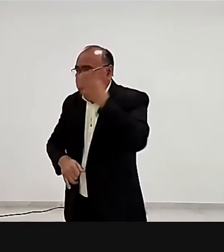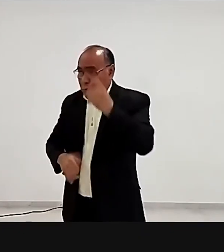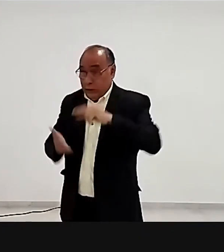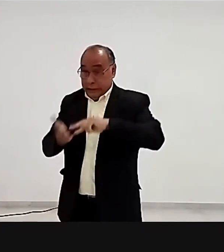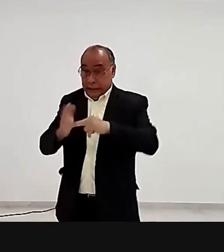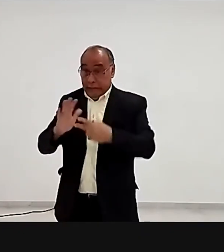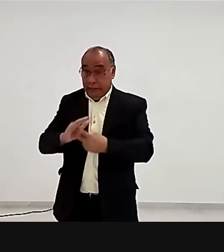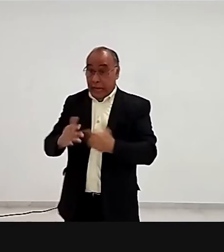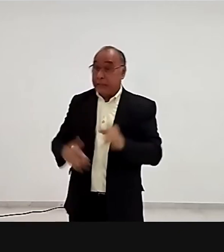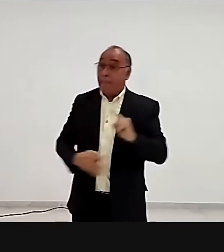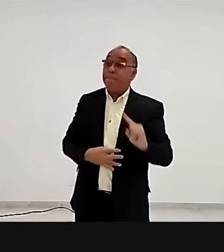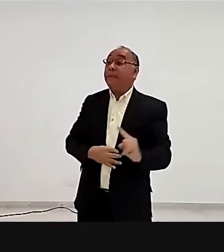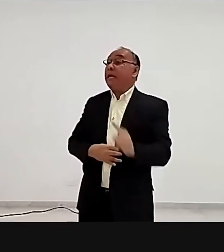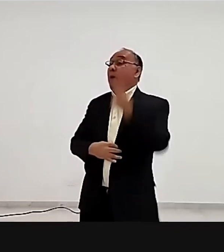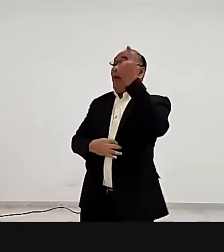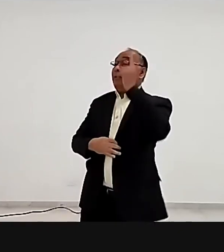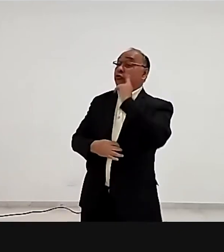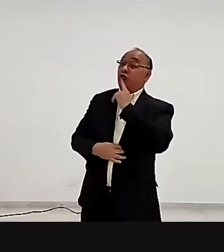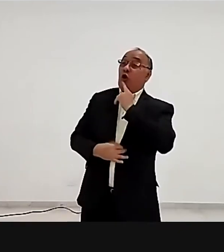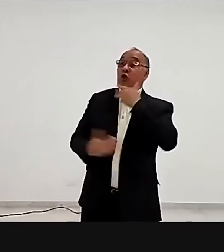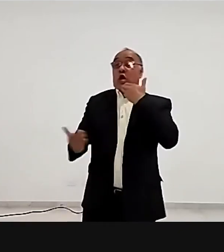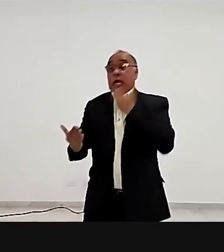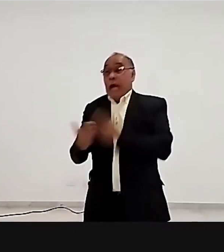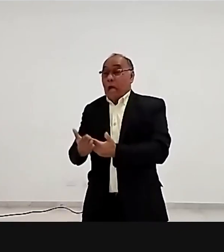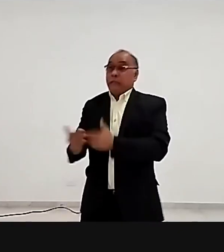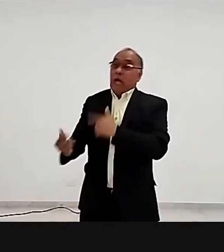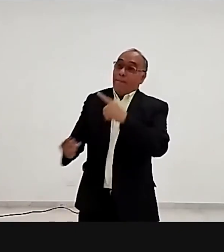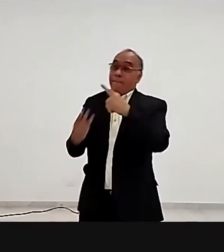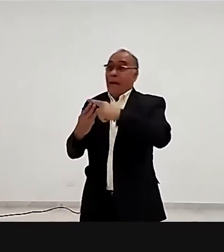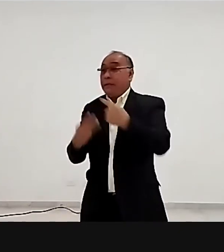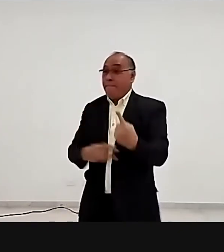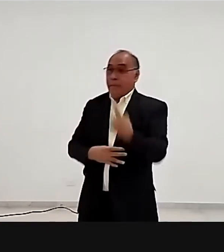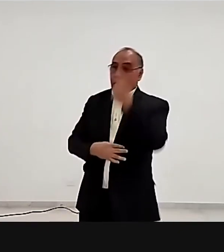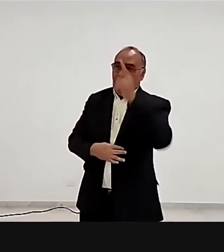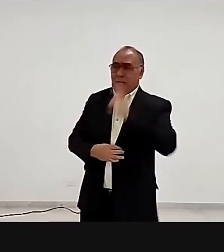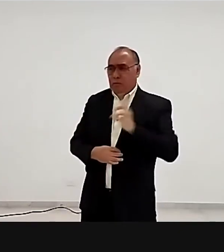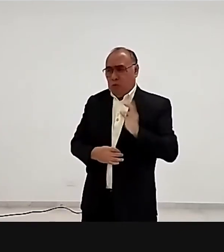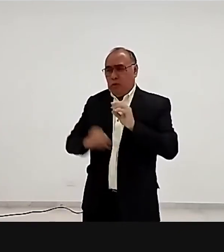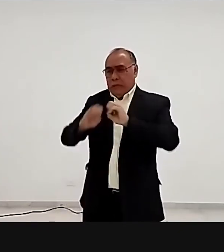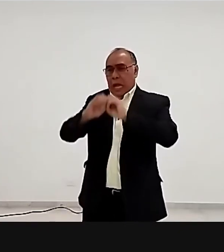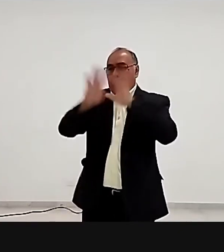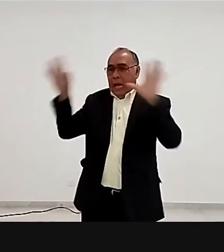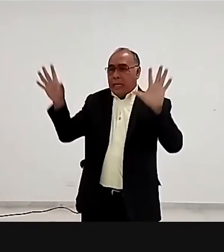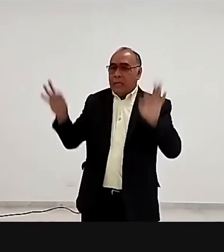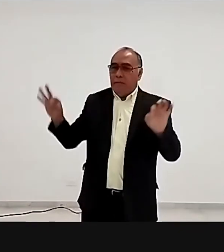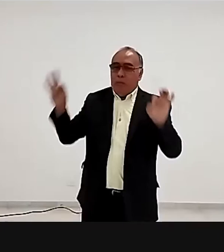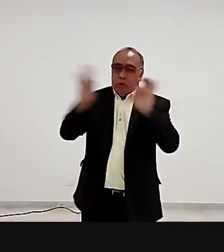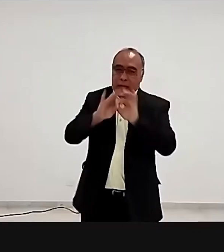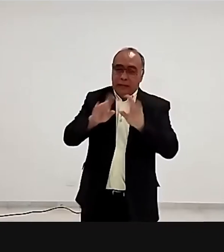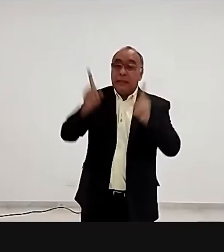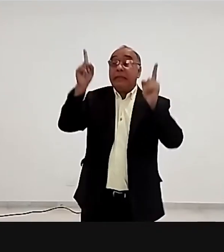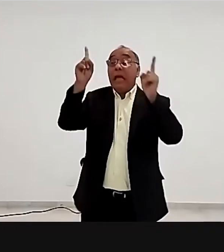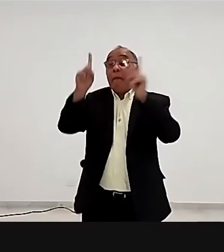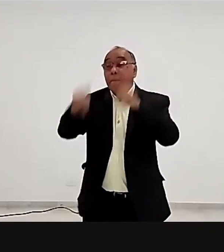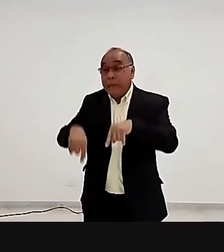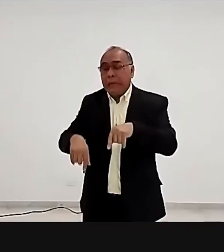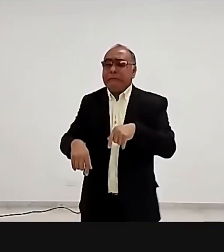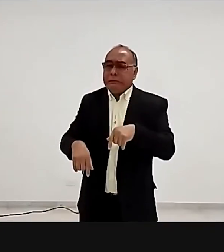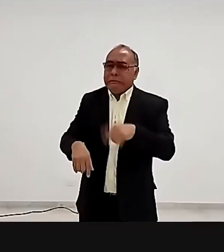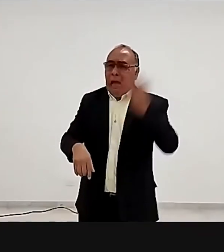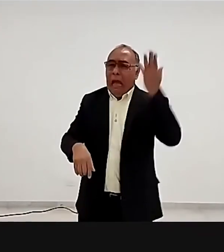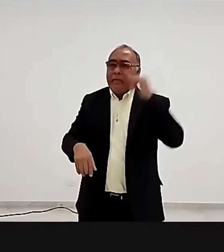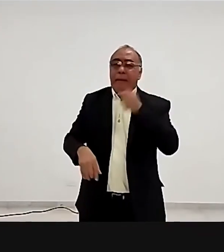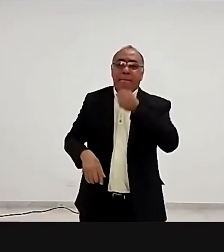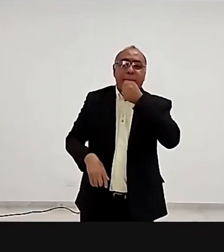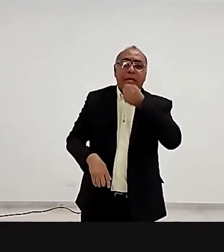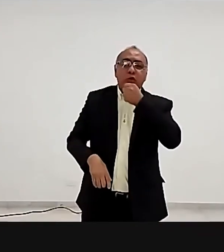la licencia hay personas o grupos mayores que ya contaban con ella